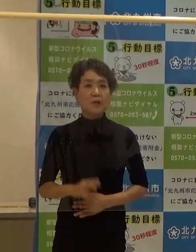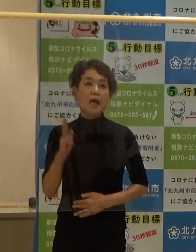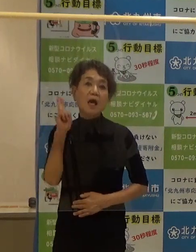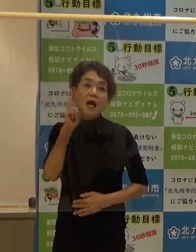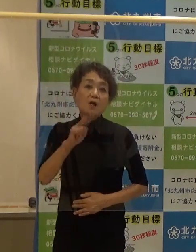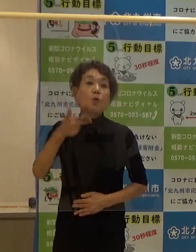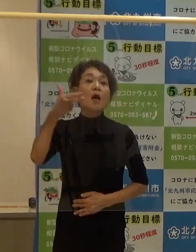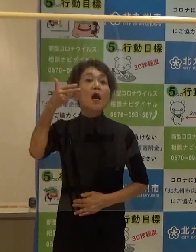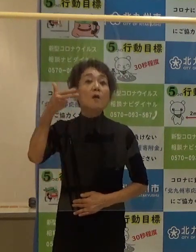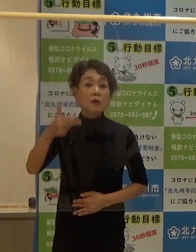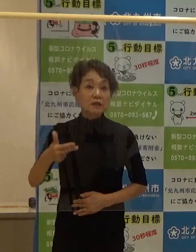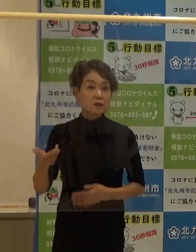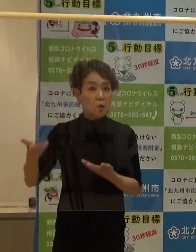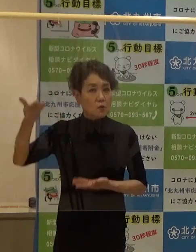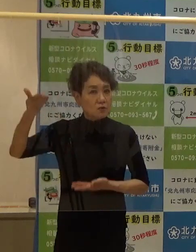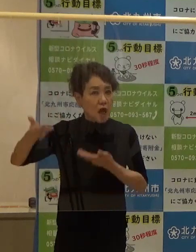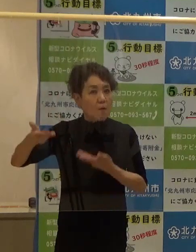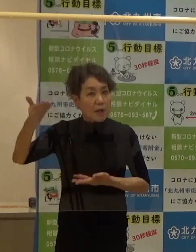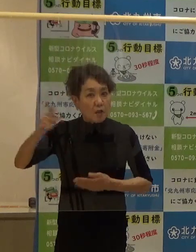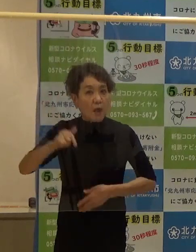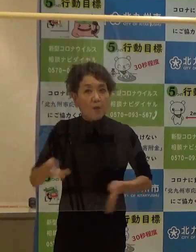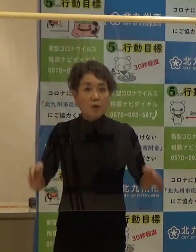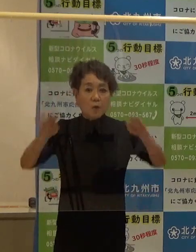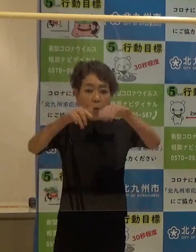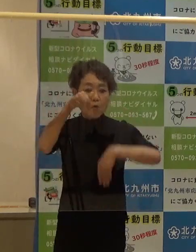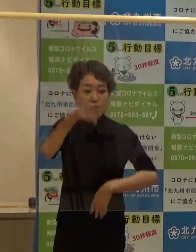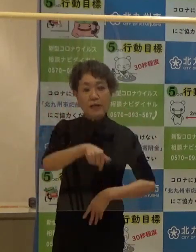規模と比べてもですね、屋内で、